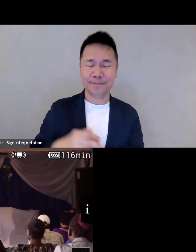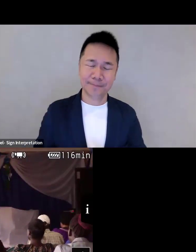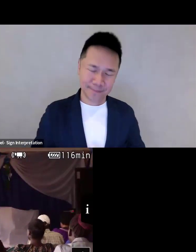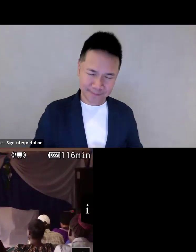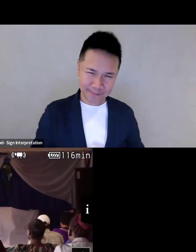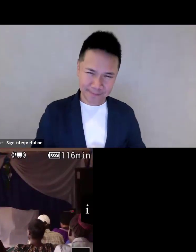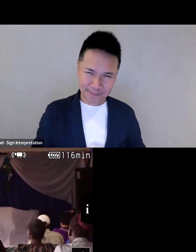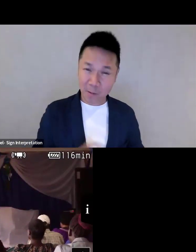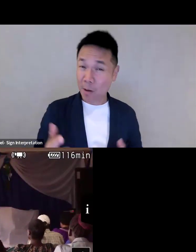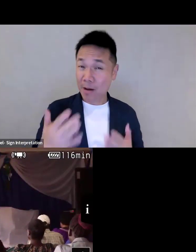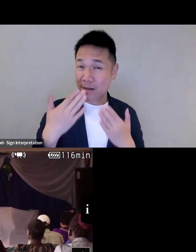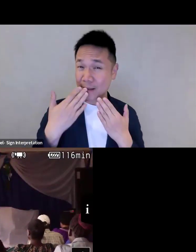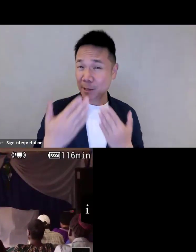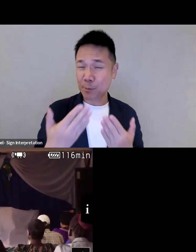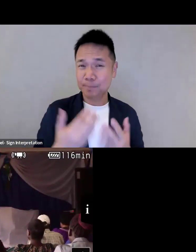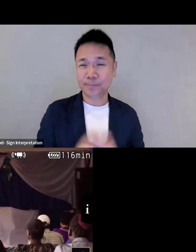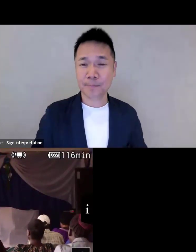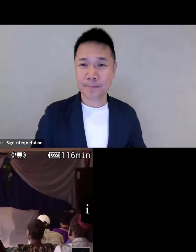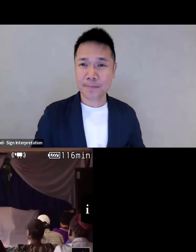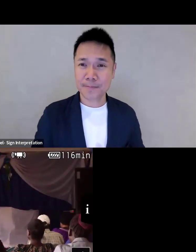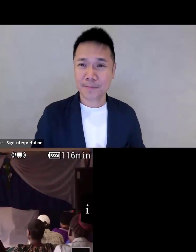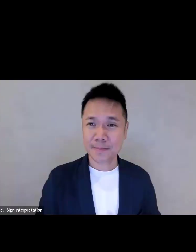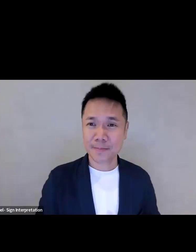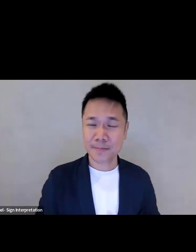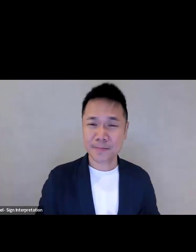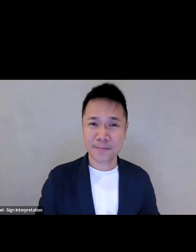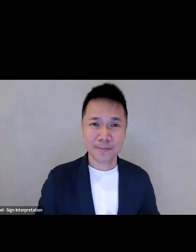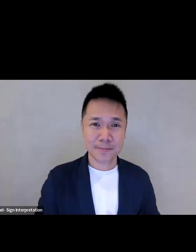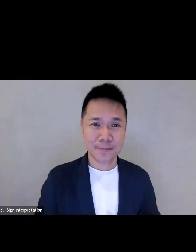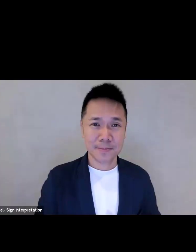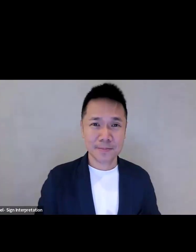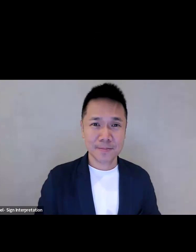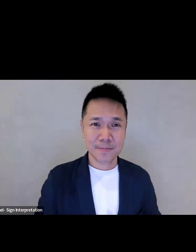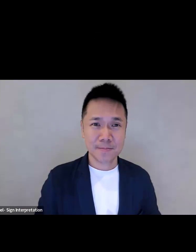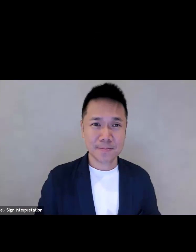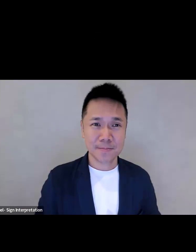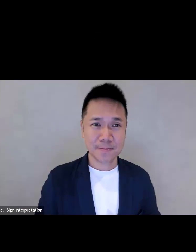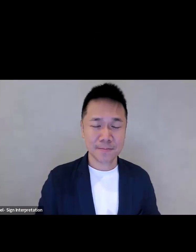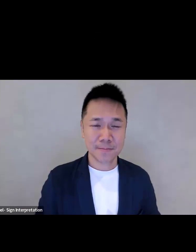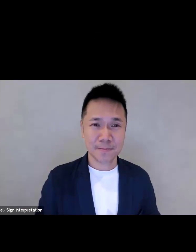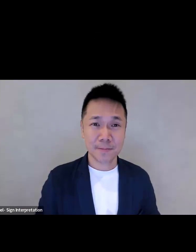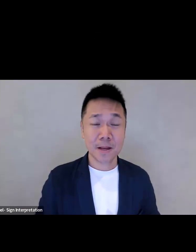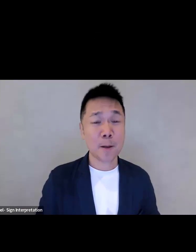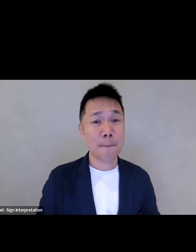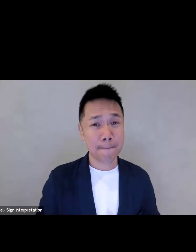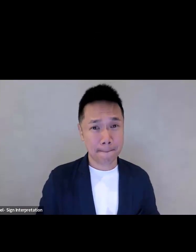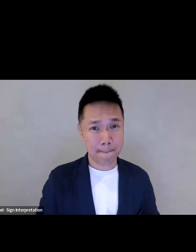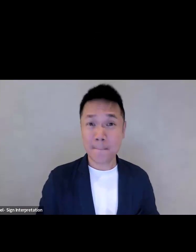首先呢，我在这边。在面前我们想要